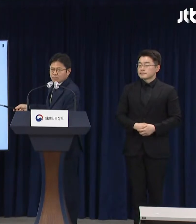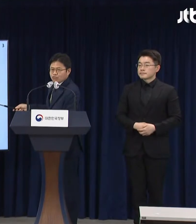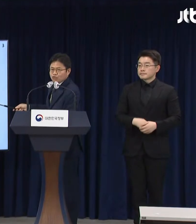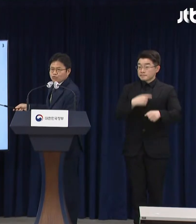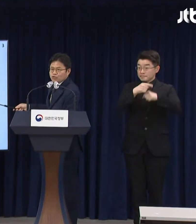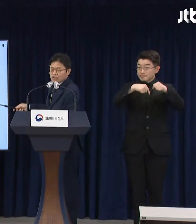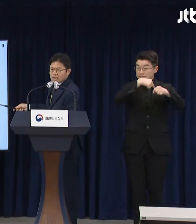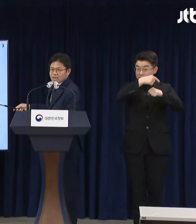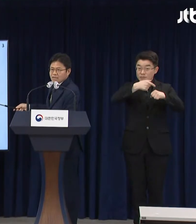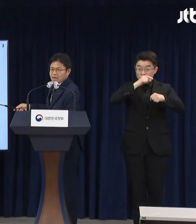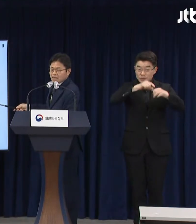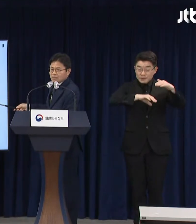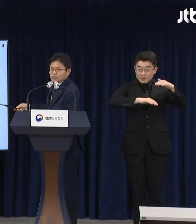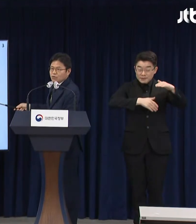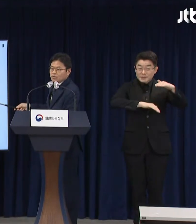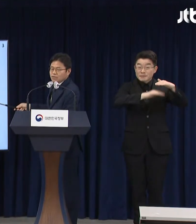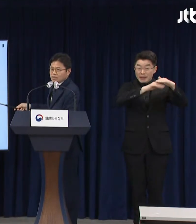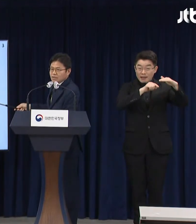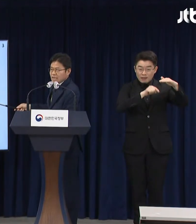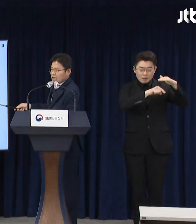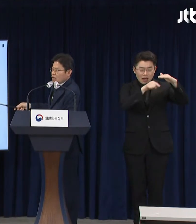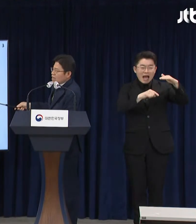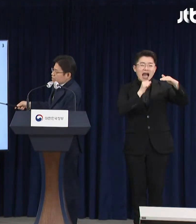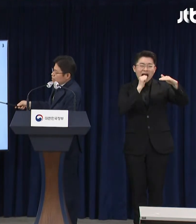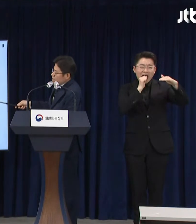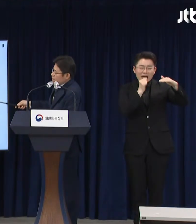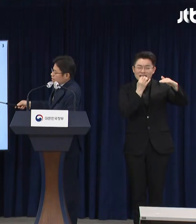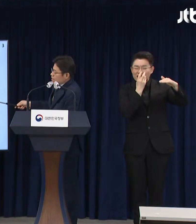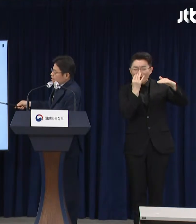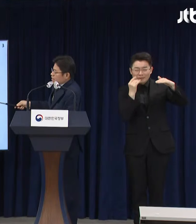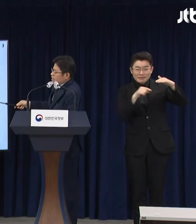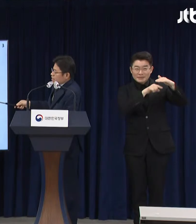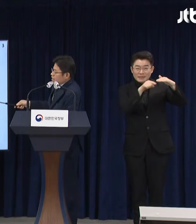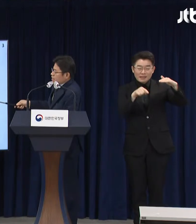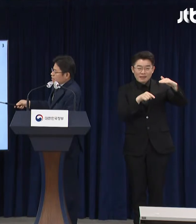포함되어 있는 부유물질이라든가 금속들을 제거하기 위한